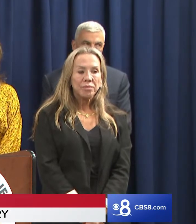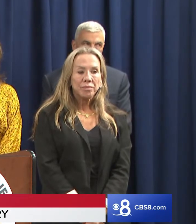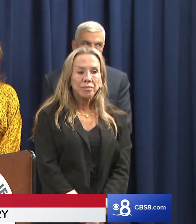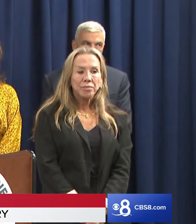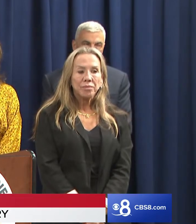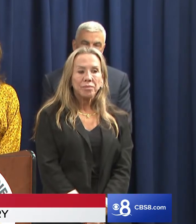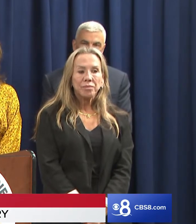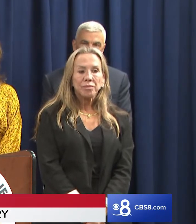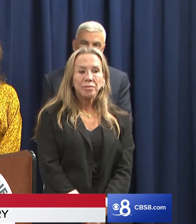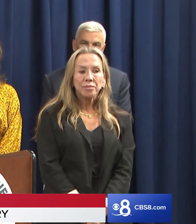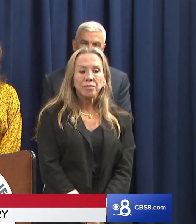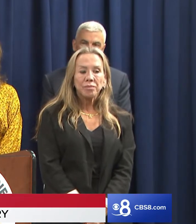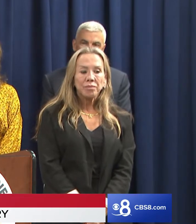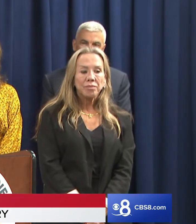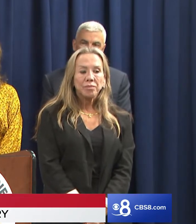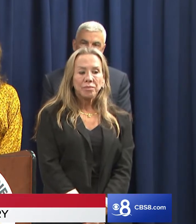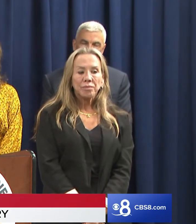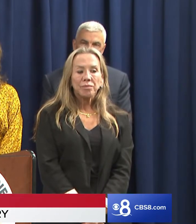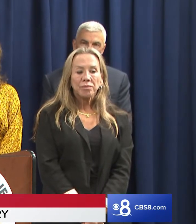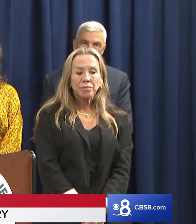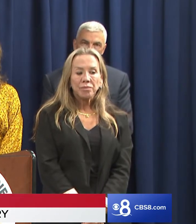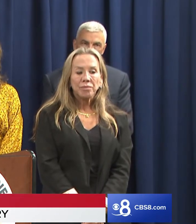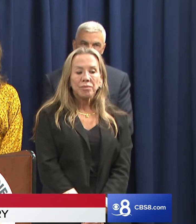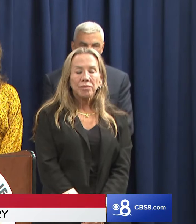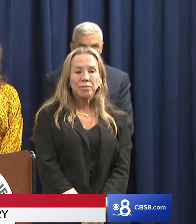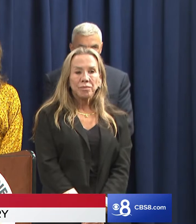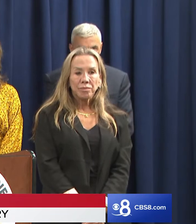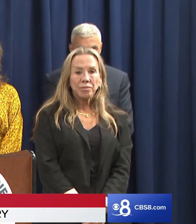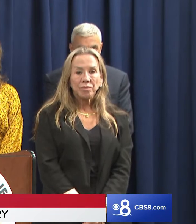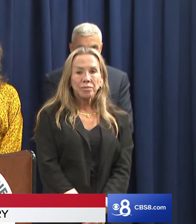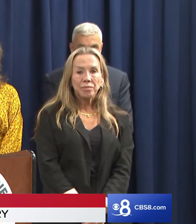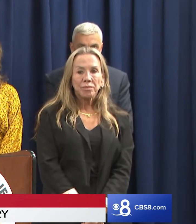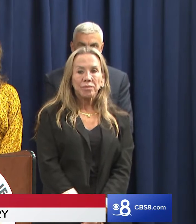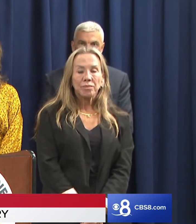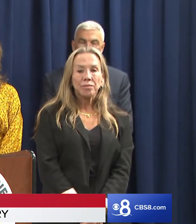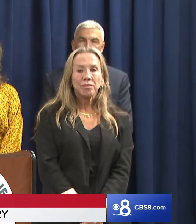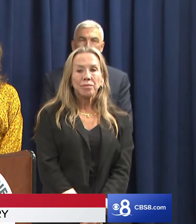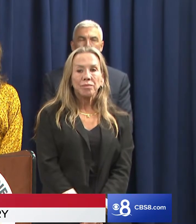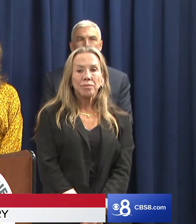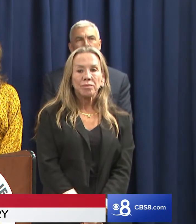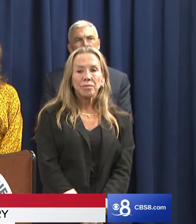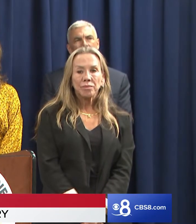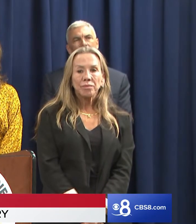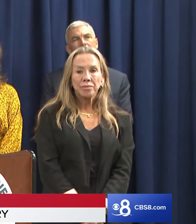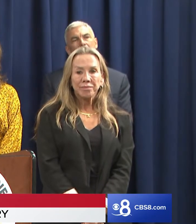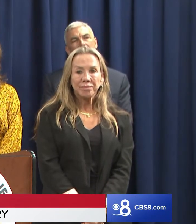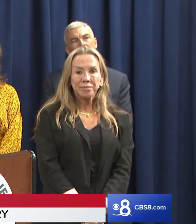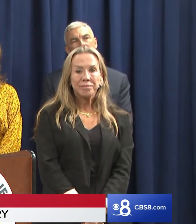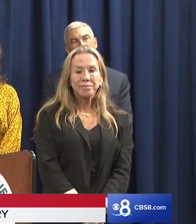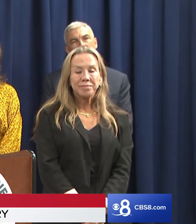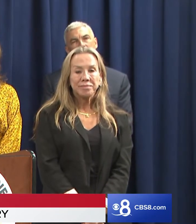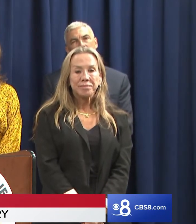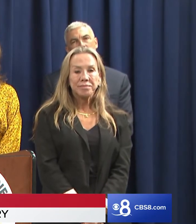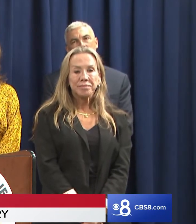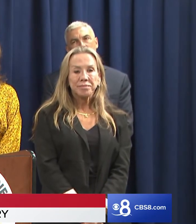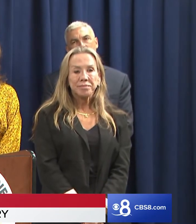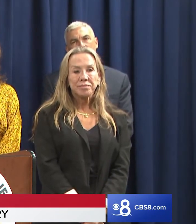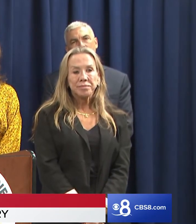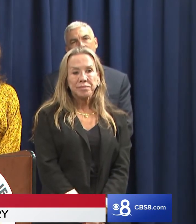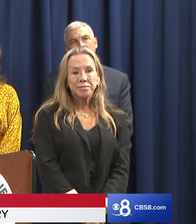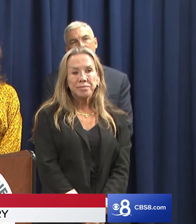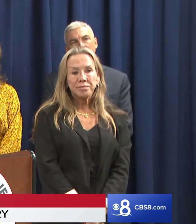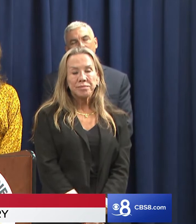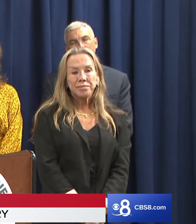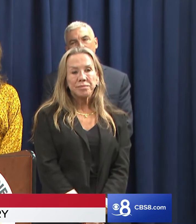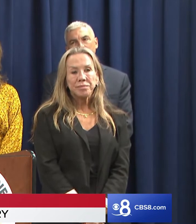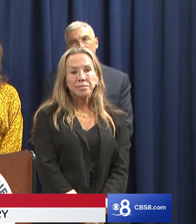comunidades lo más pronto posible. Estamos trabajando con los distritos escolares y pues más que nada para pedirle a la comunidad, ¿verdad? Aquí lo importante